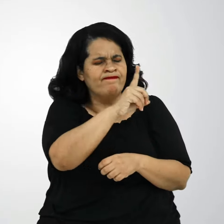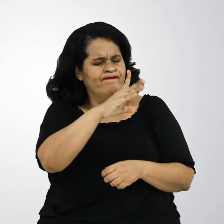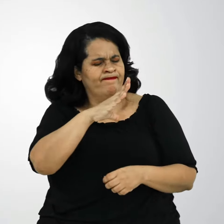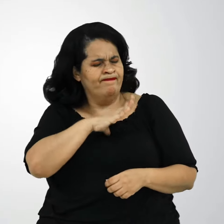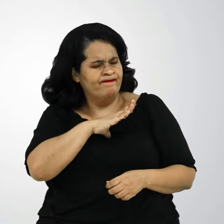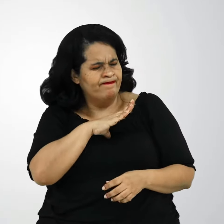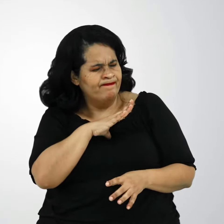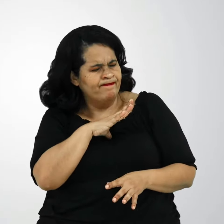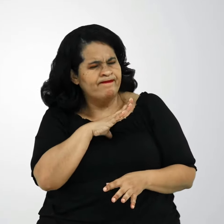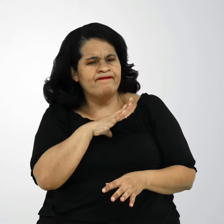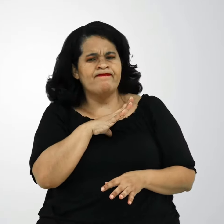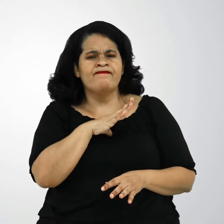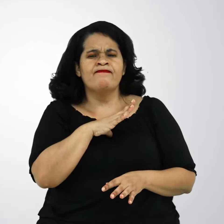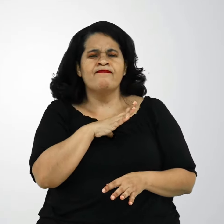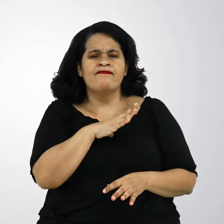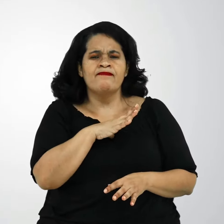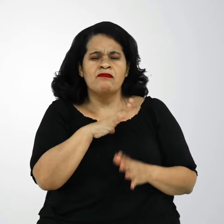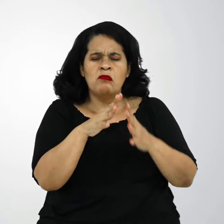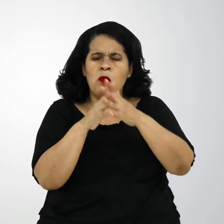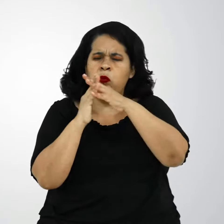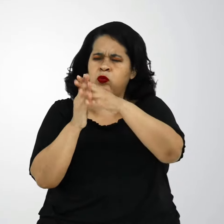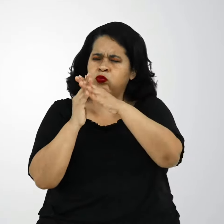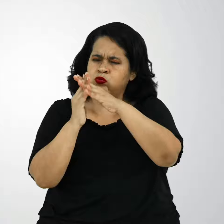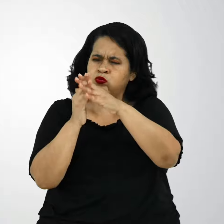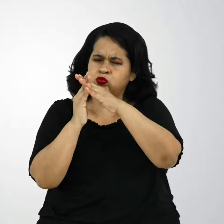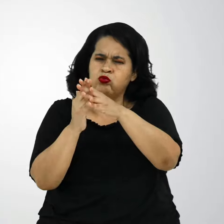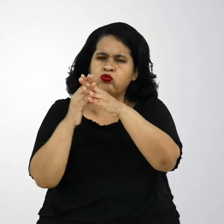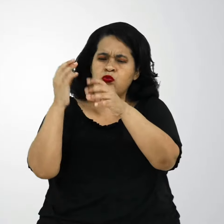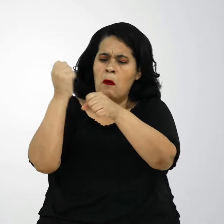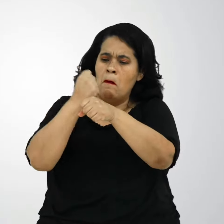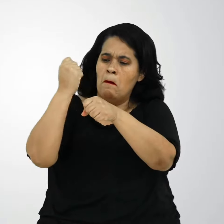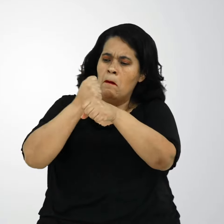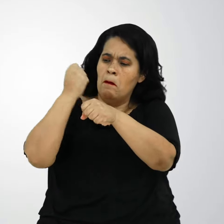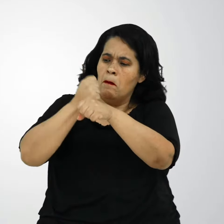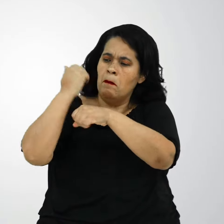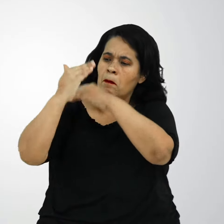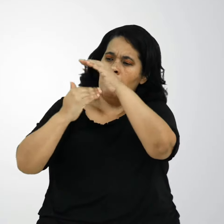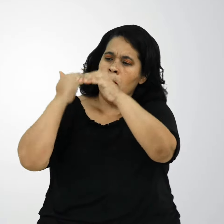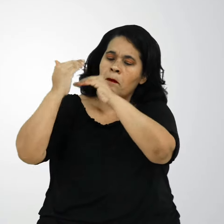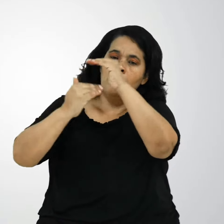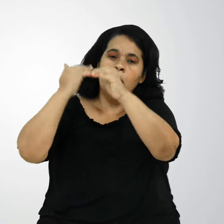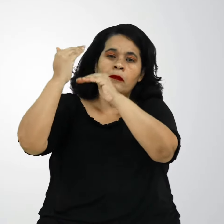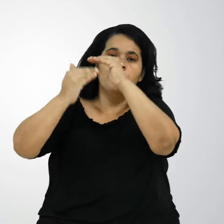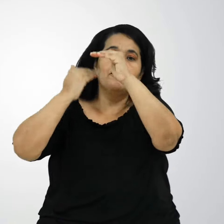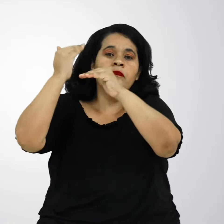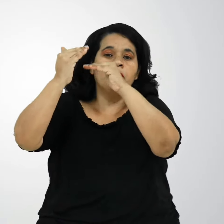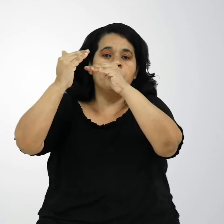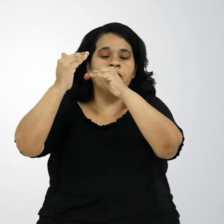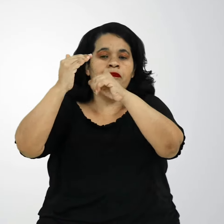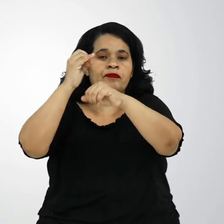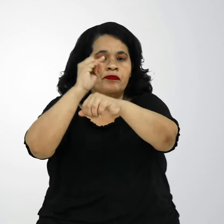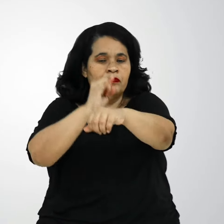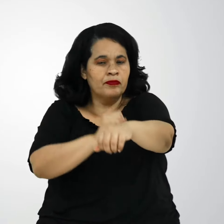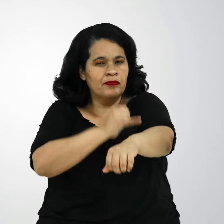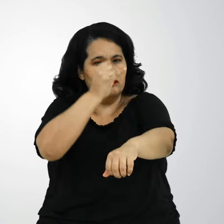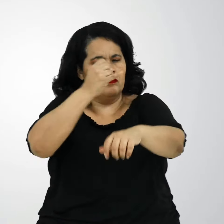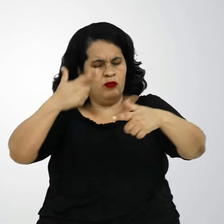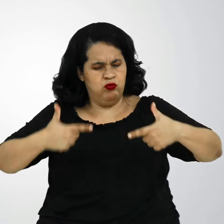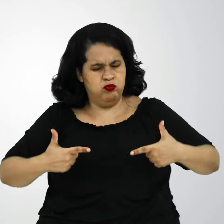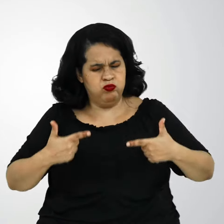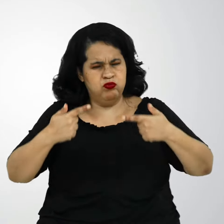sendo refeita, tem um tempo em que param, vão reconstruindo a cidade de Jerusalém e, de fato, com guerras contra